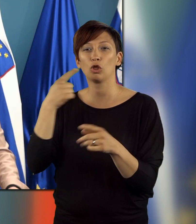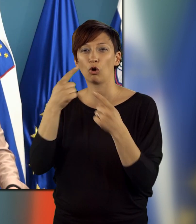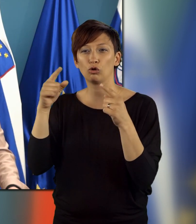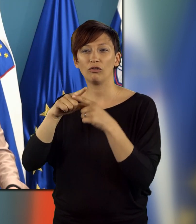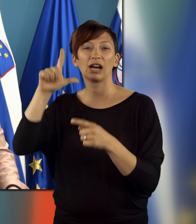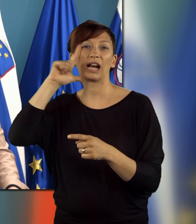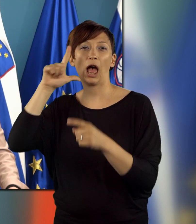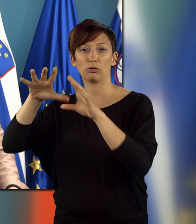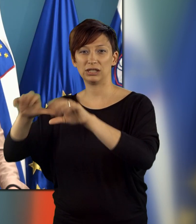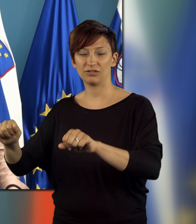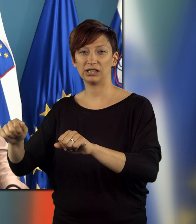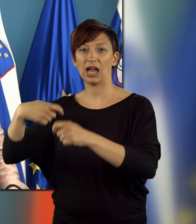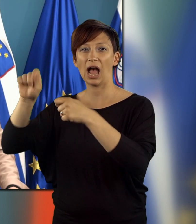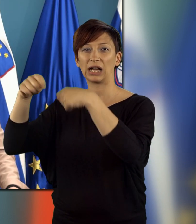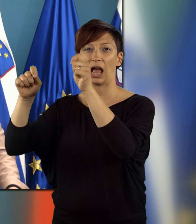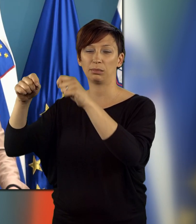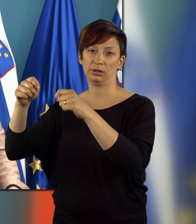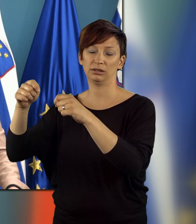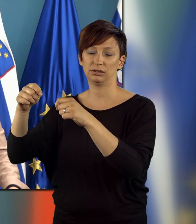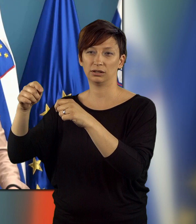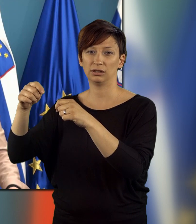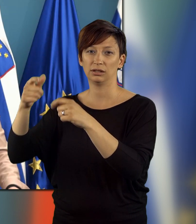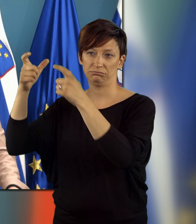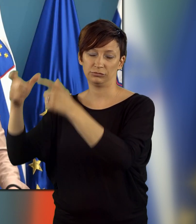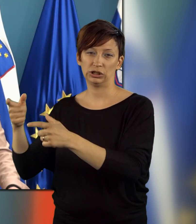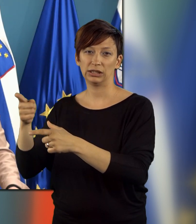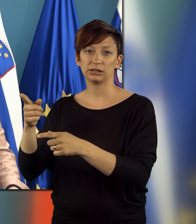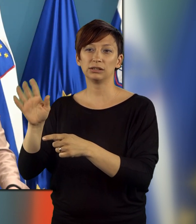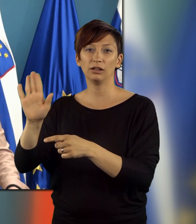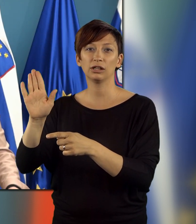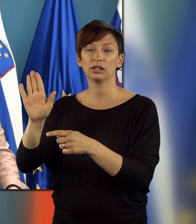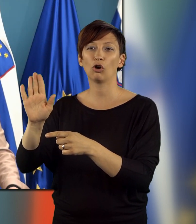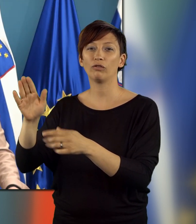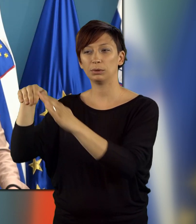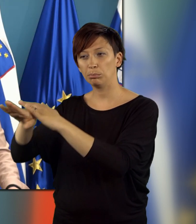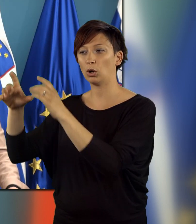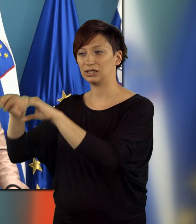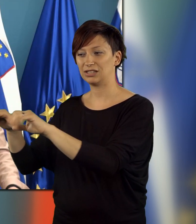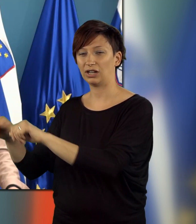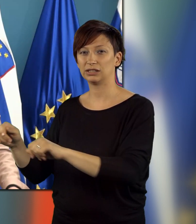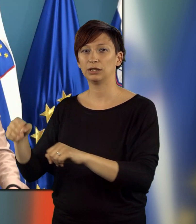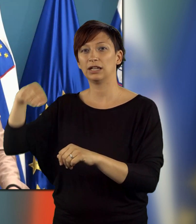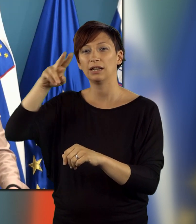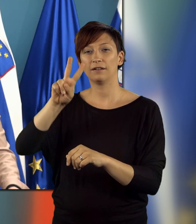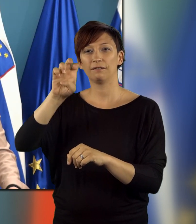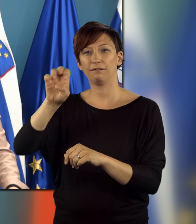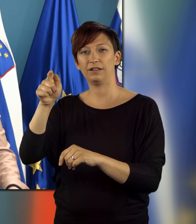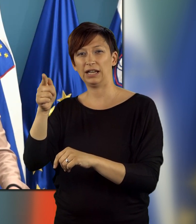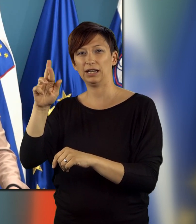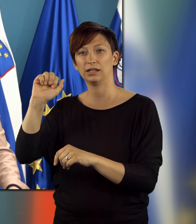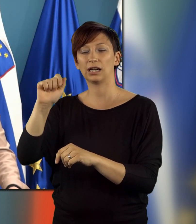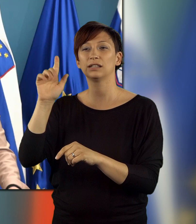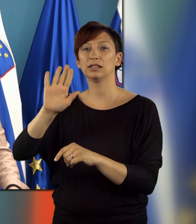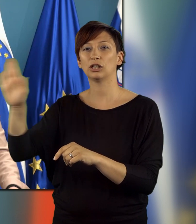glavnim izvajalcem gradbenih del oziroma in pa njegovimi podizvajalci, torej med Vegradom in